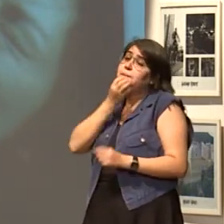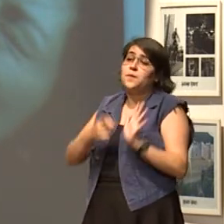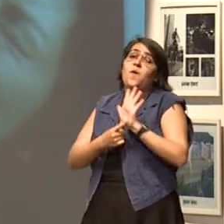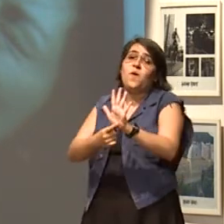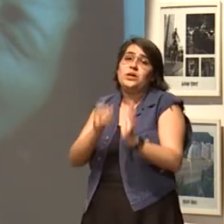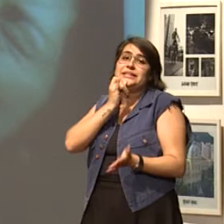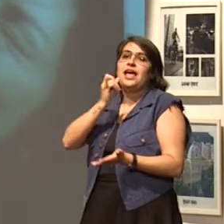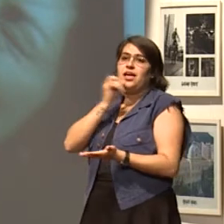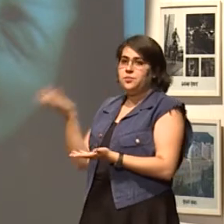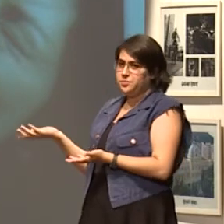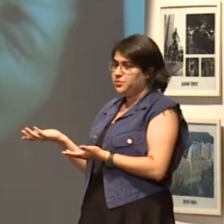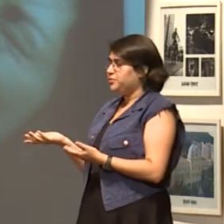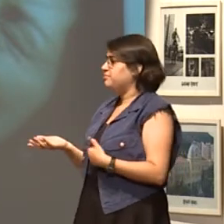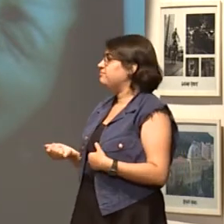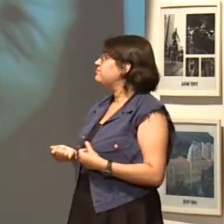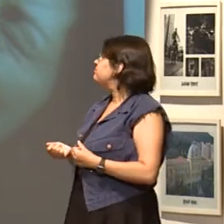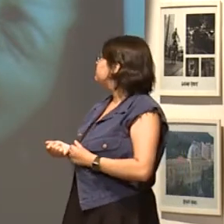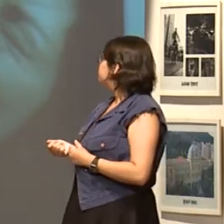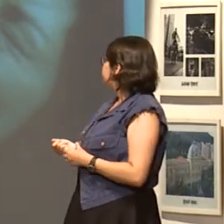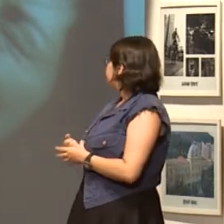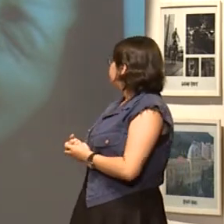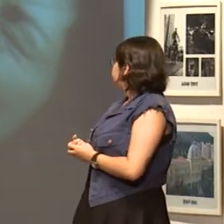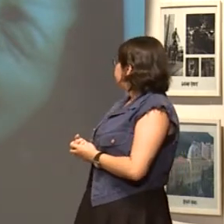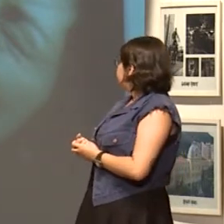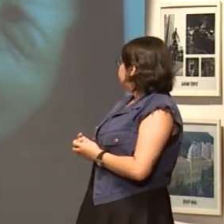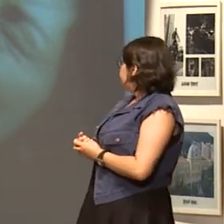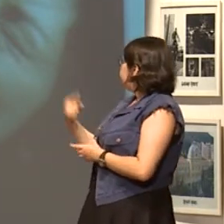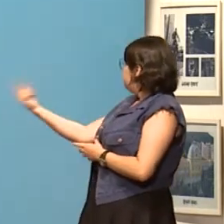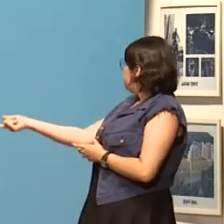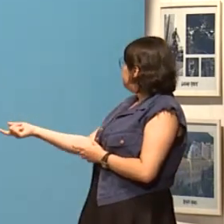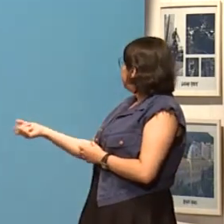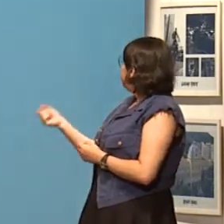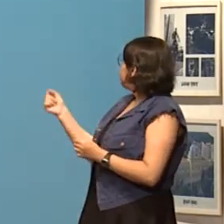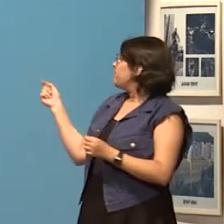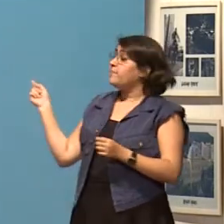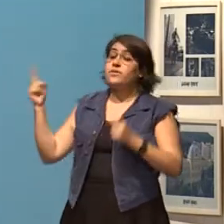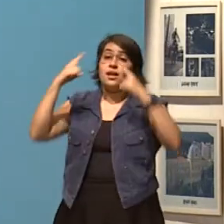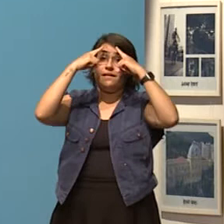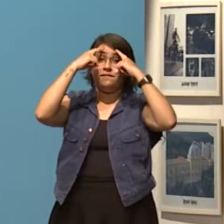Eu sinto muito, muito mal com esse exemplo, com essa imagem.